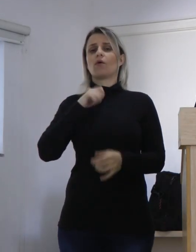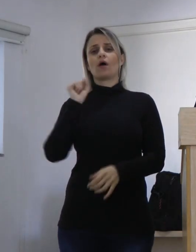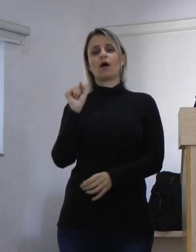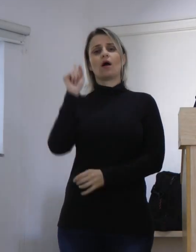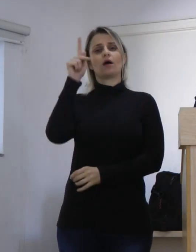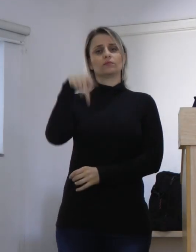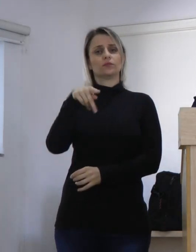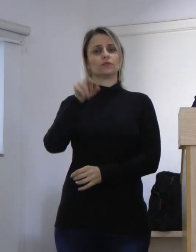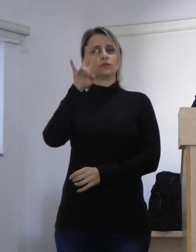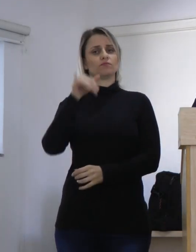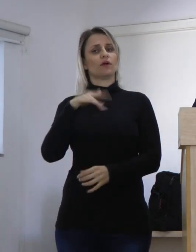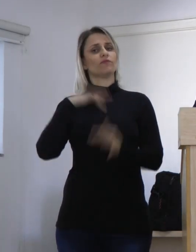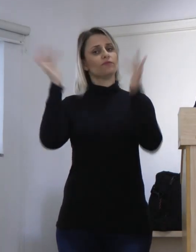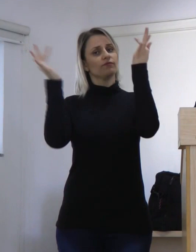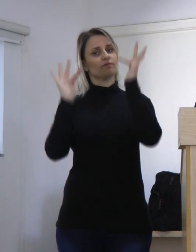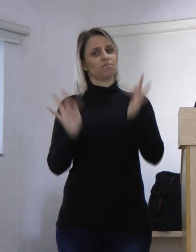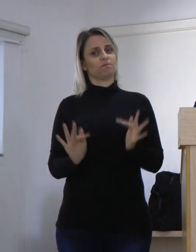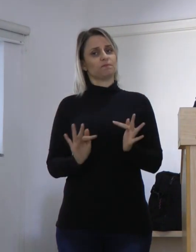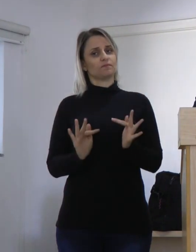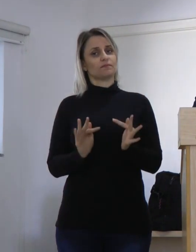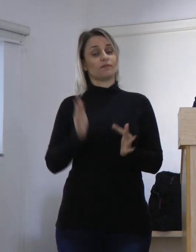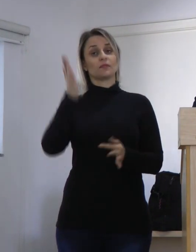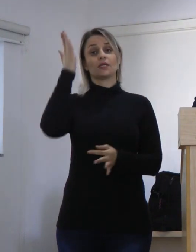Você sabe o que acontece quando a pessoa aposenta?